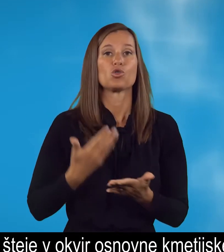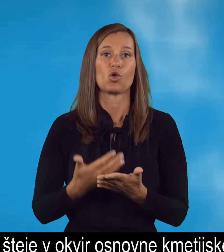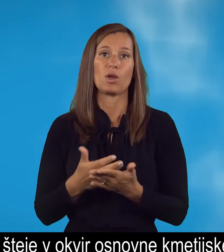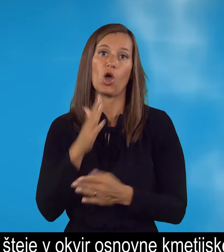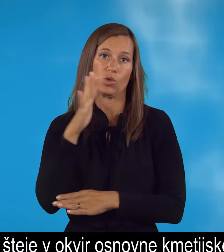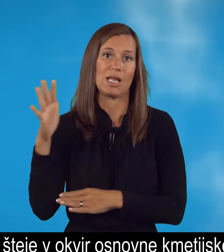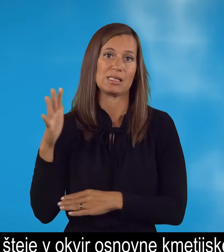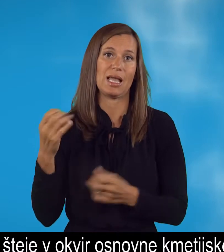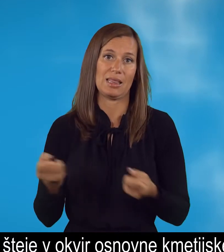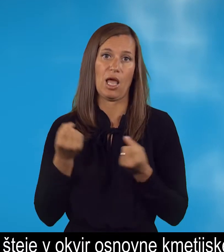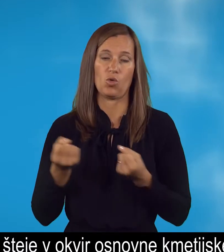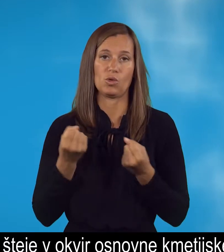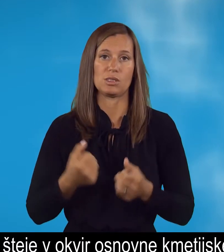osnovne gozdarske dejavnosti.